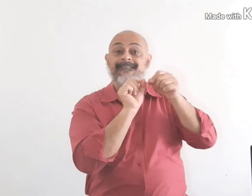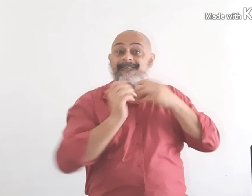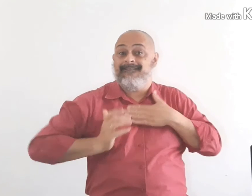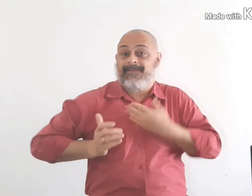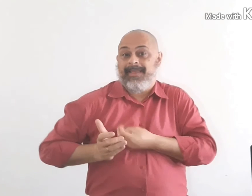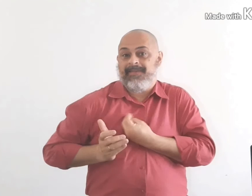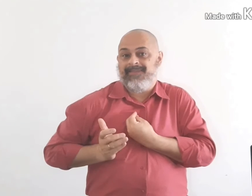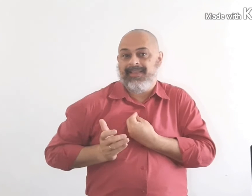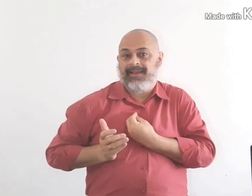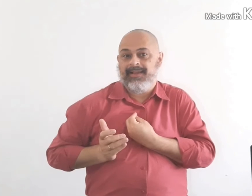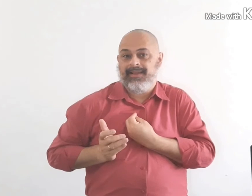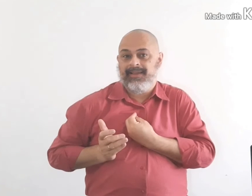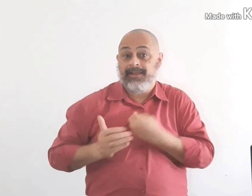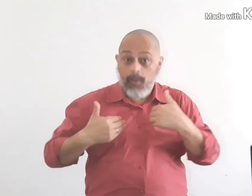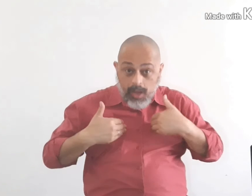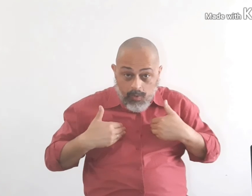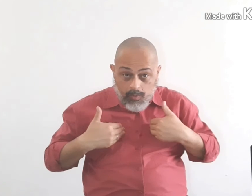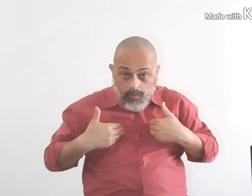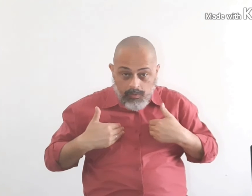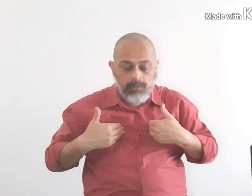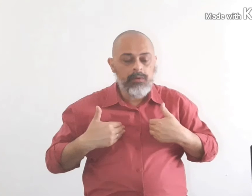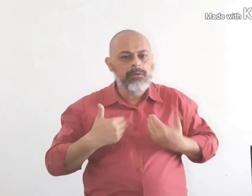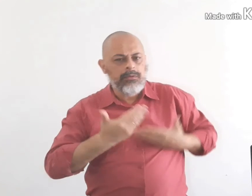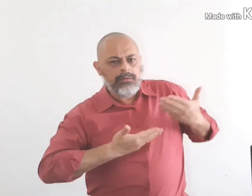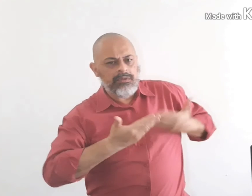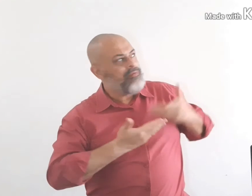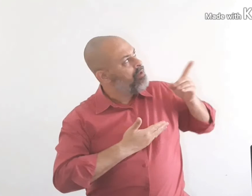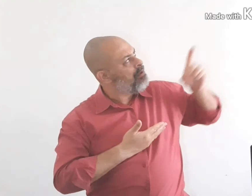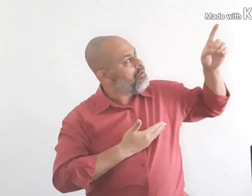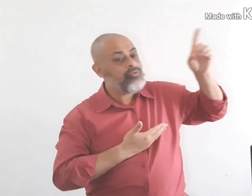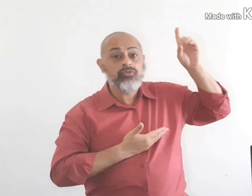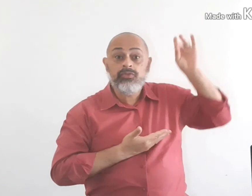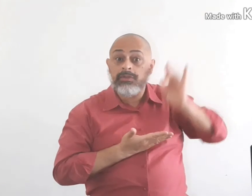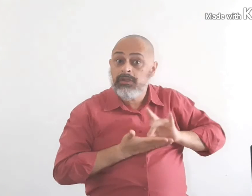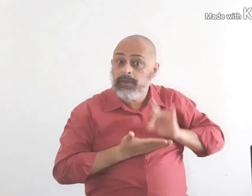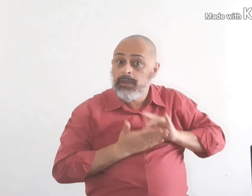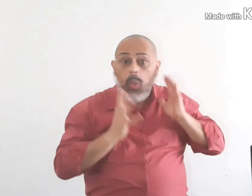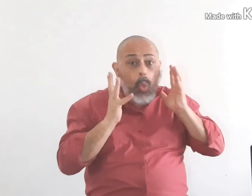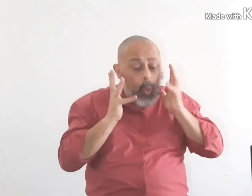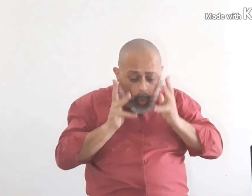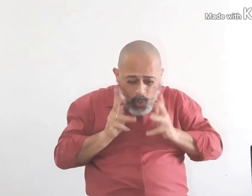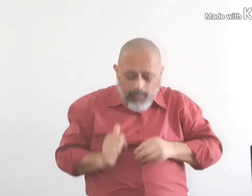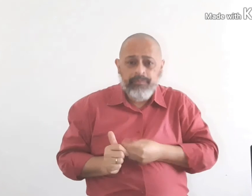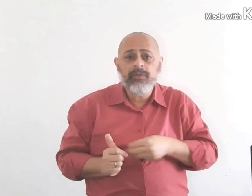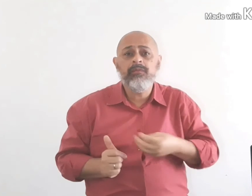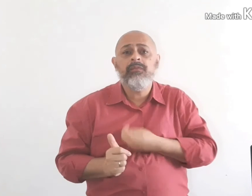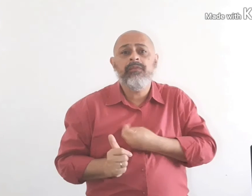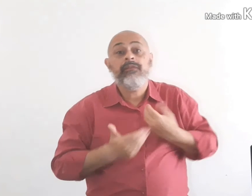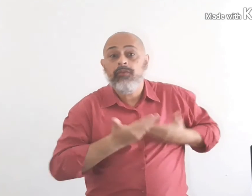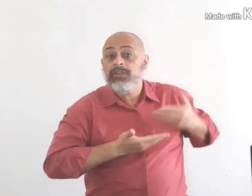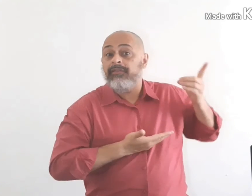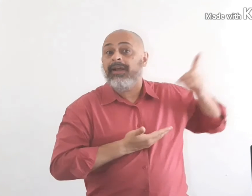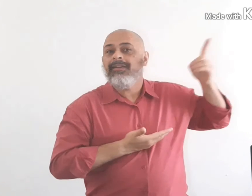E eu preciso servir a esse Deus, consagrar-me inteiramente a Ele, com alegria,